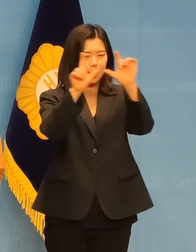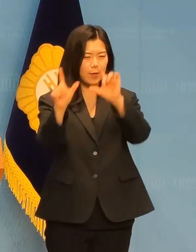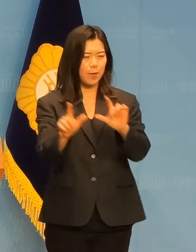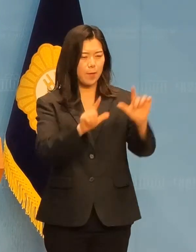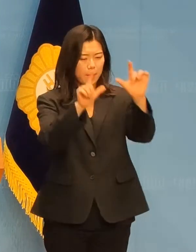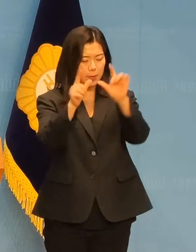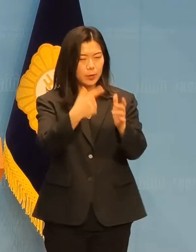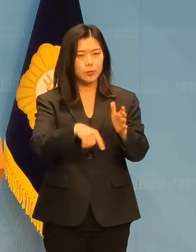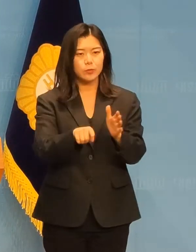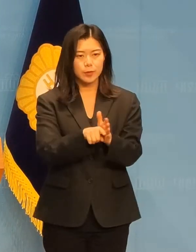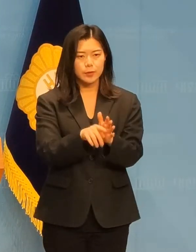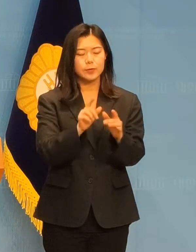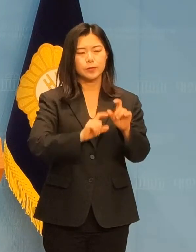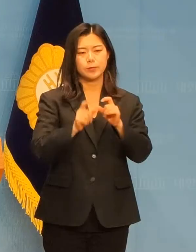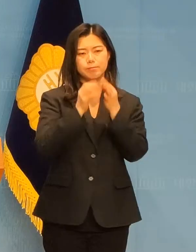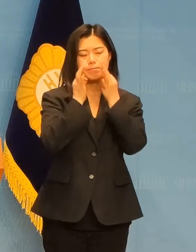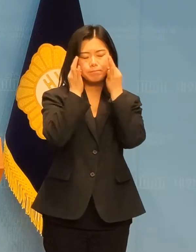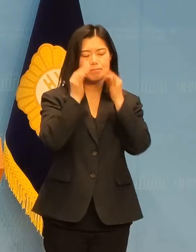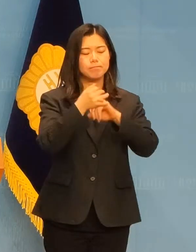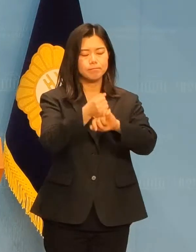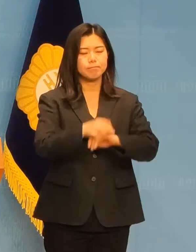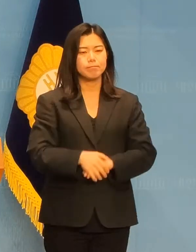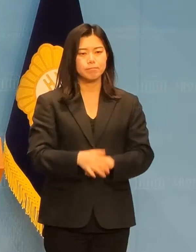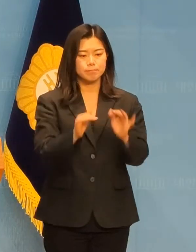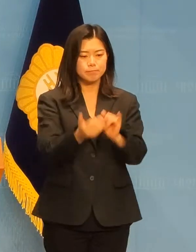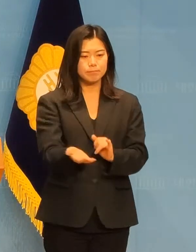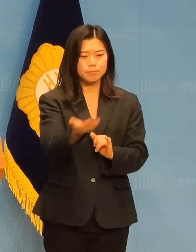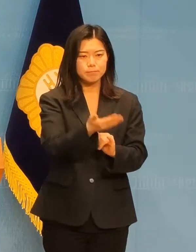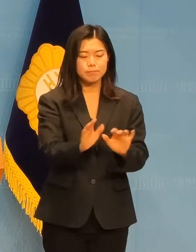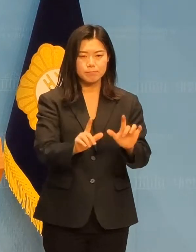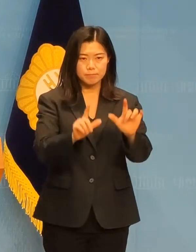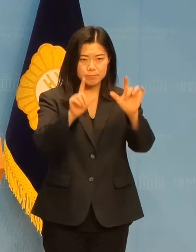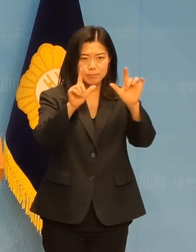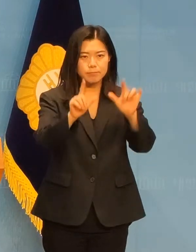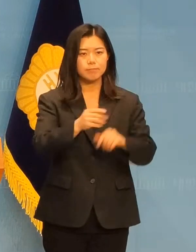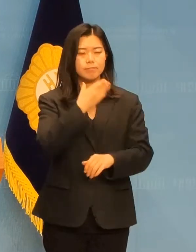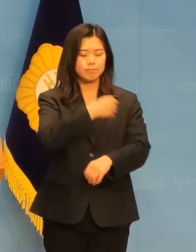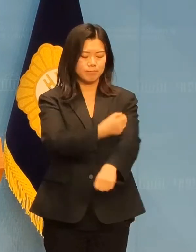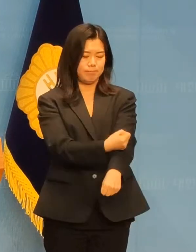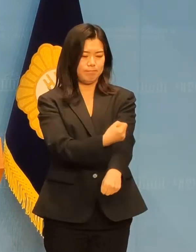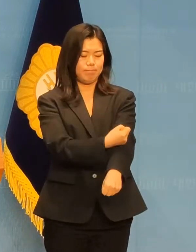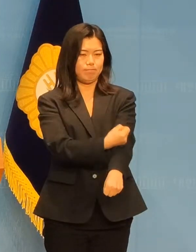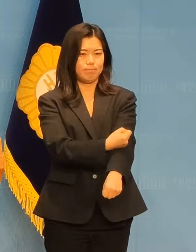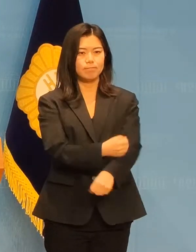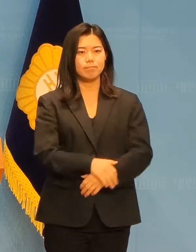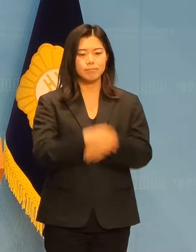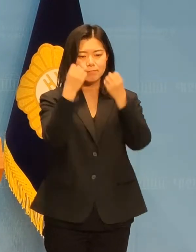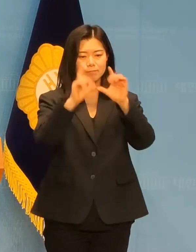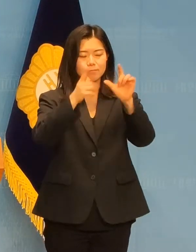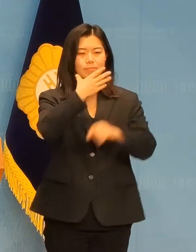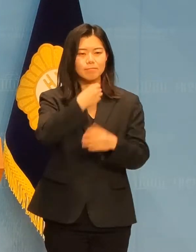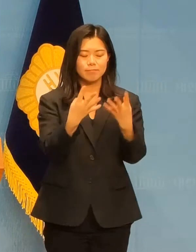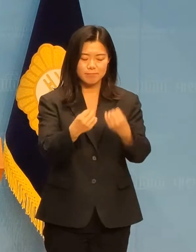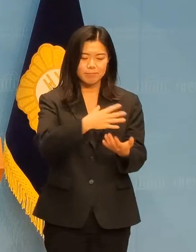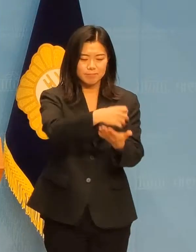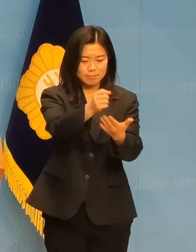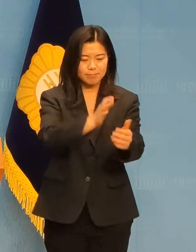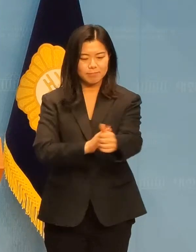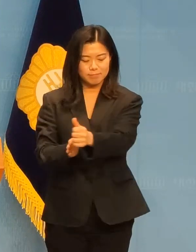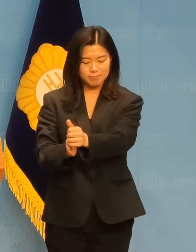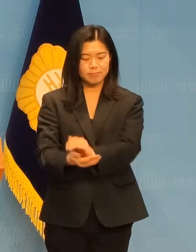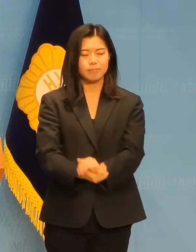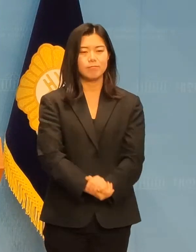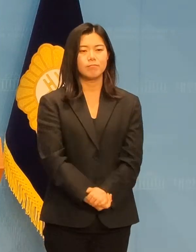사회를 만들기 위해 더 열심히 뛰겠습니다. 국민 여러분, 올해 한 해 정말 수고 많으셨습니다. 새해 복 많이